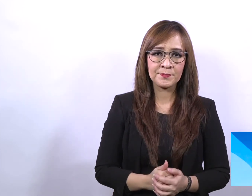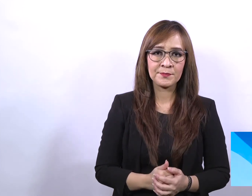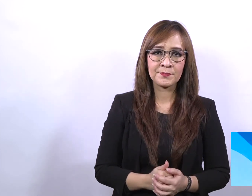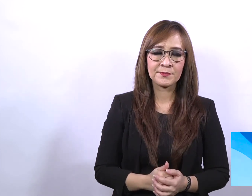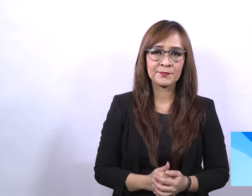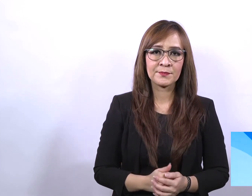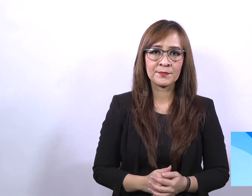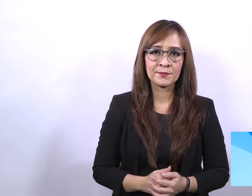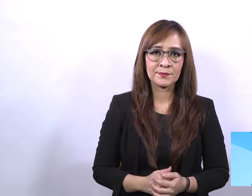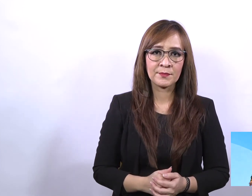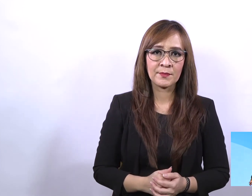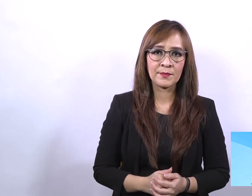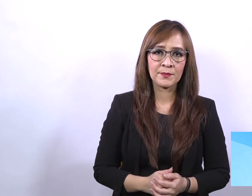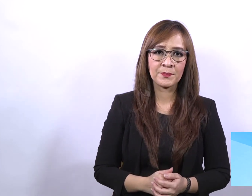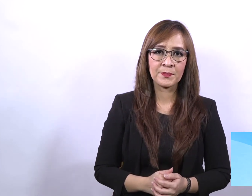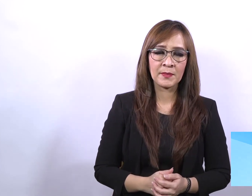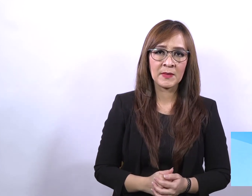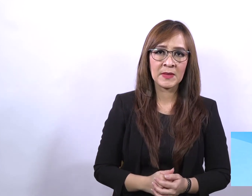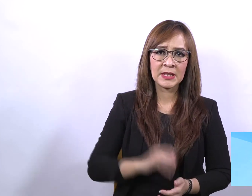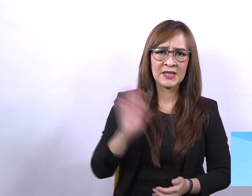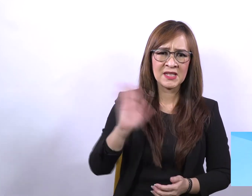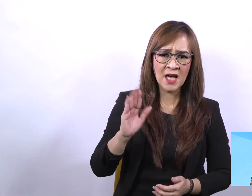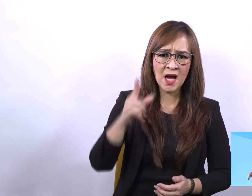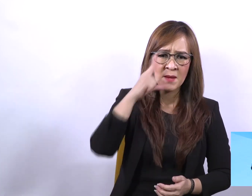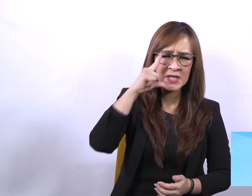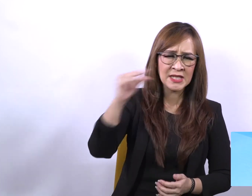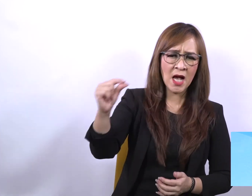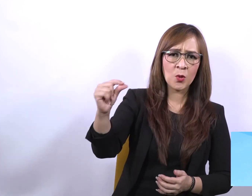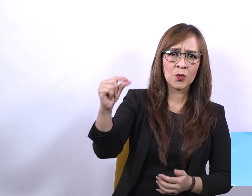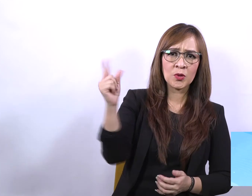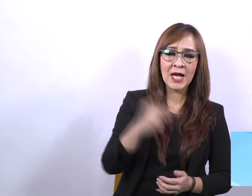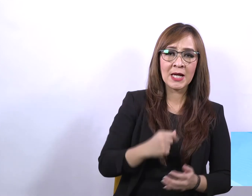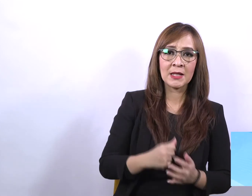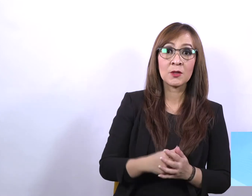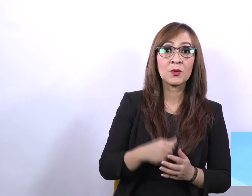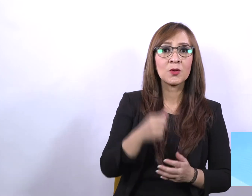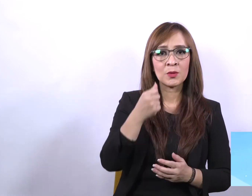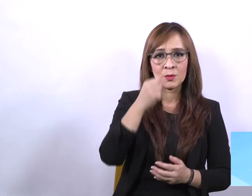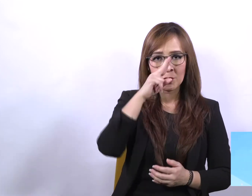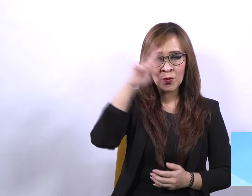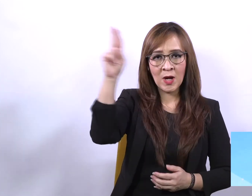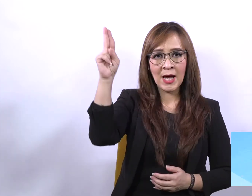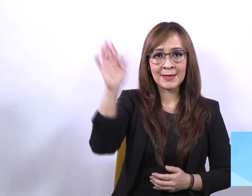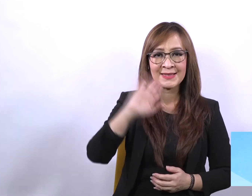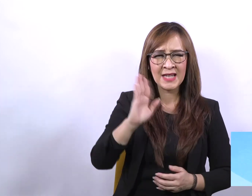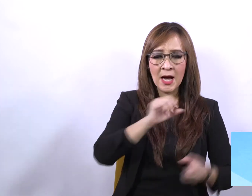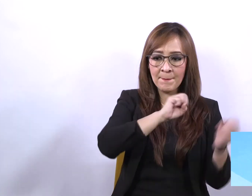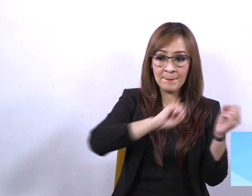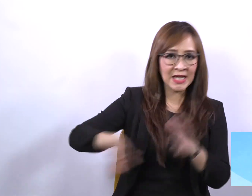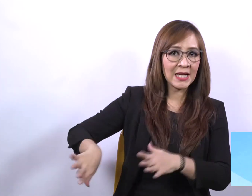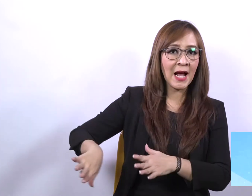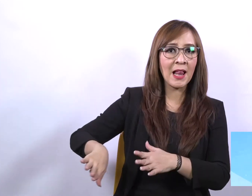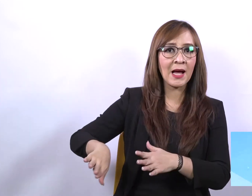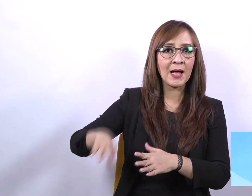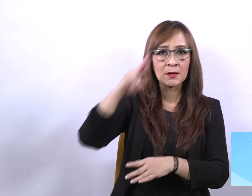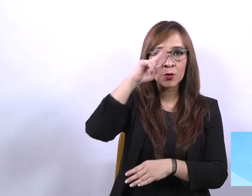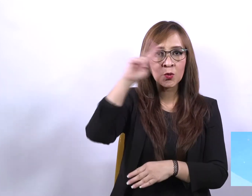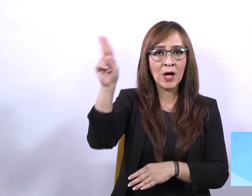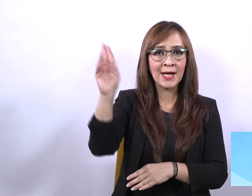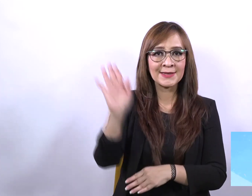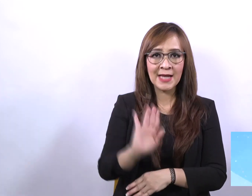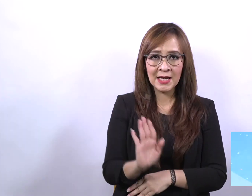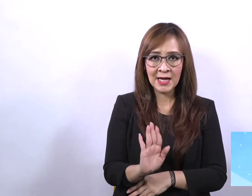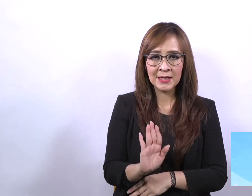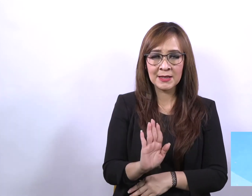beruntung Hai karena itu jangan menjauh dari Tuhan Tuhan pilih kita dia kenal kita namun dia tetap